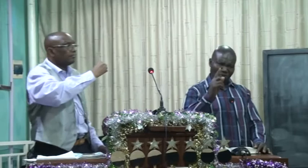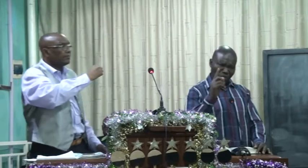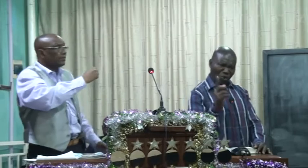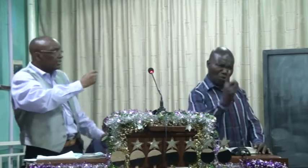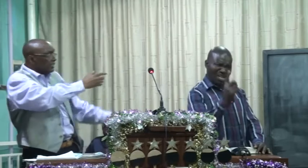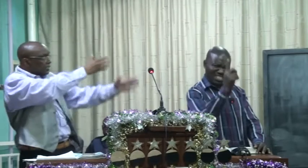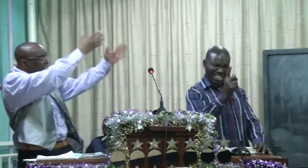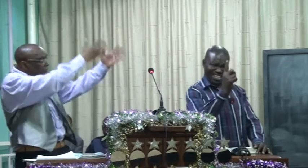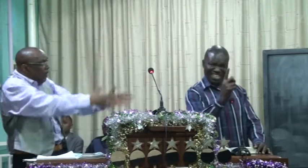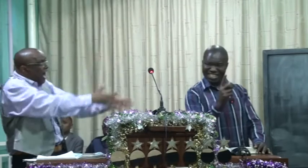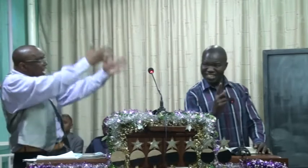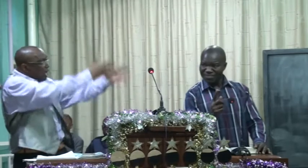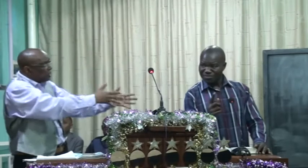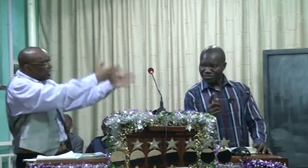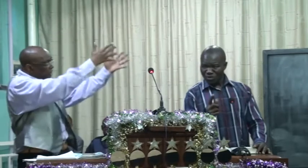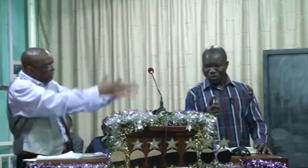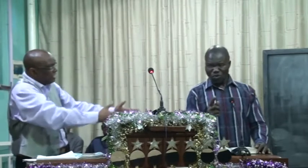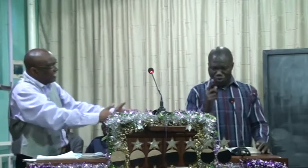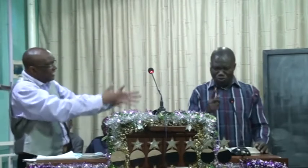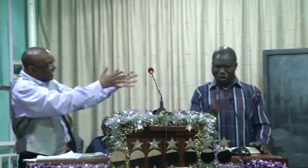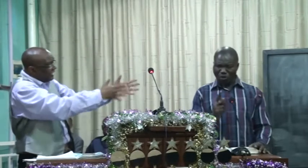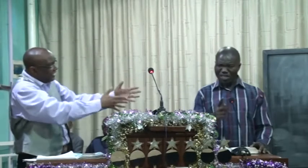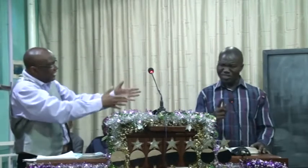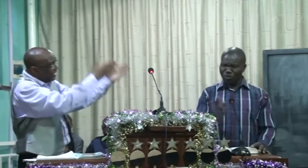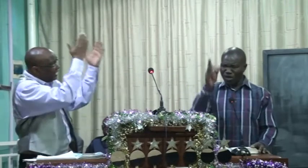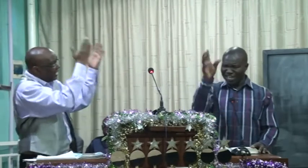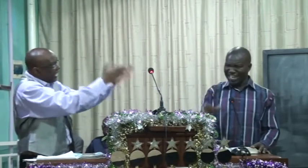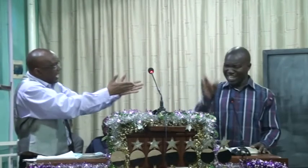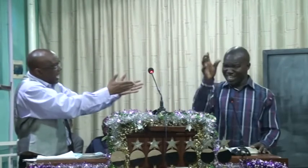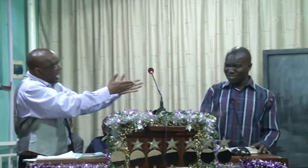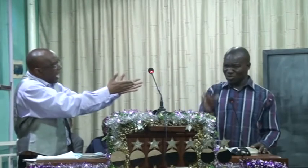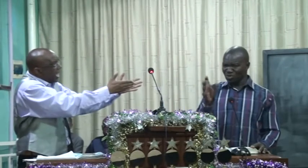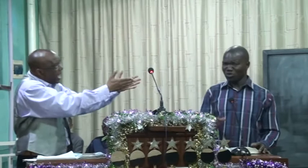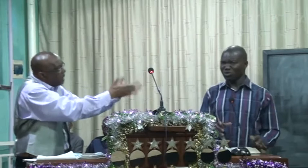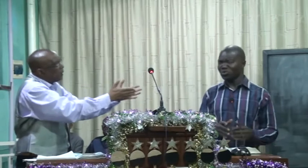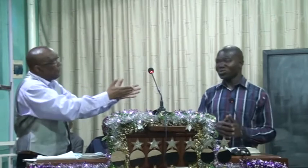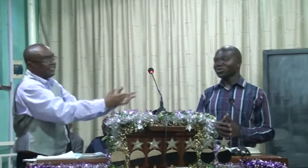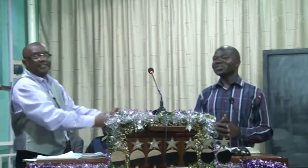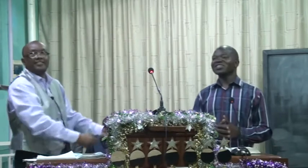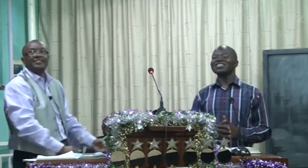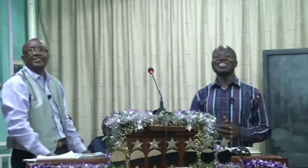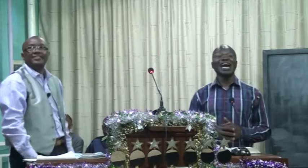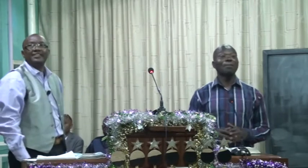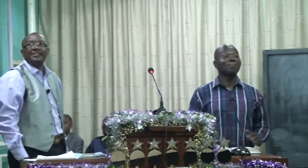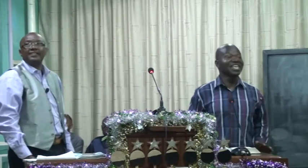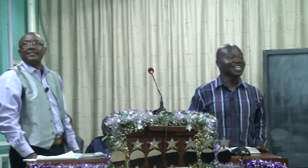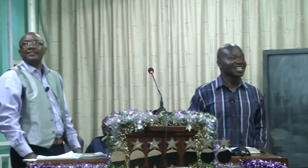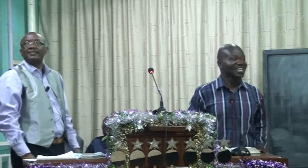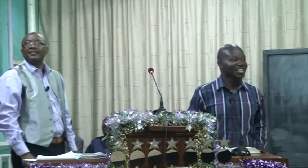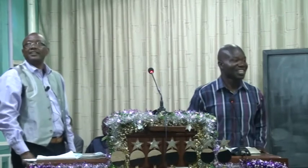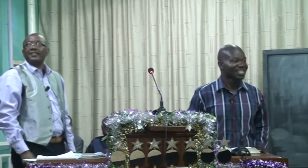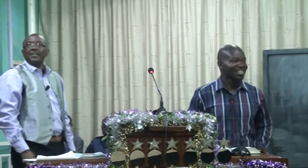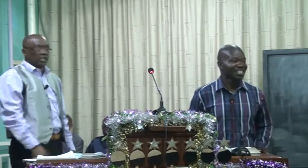ya wa kwanza. De voir en Jésus. Mtu wa kwanza kuona ndani ya Yesu. Un prophète.